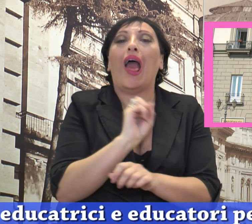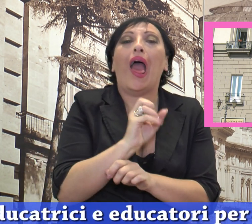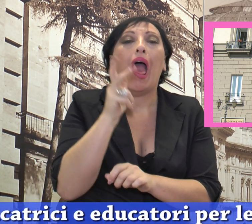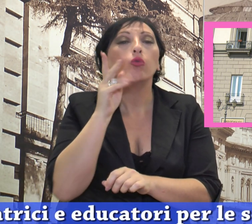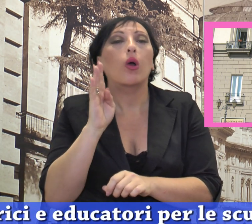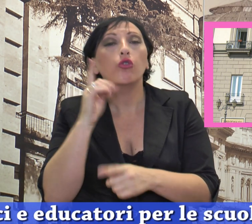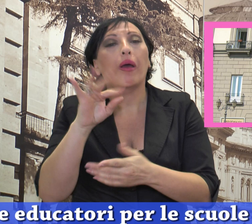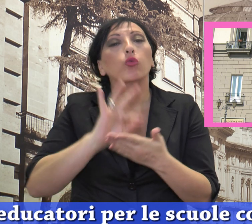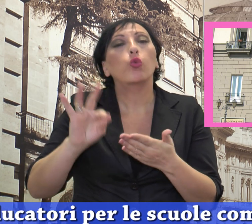scuole comunali.